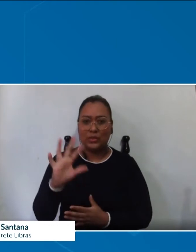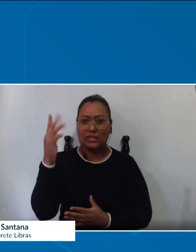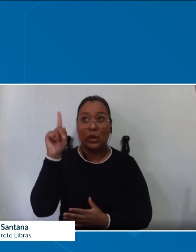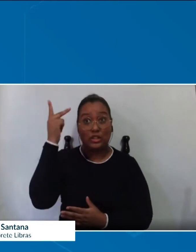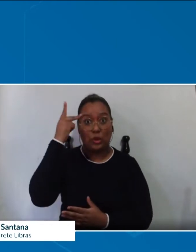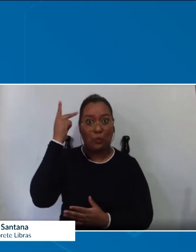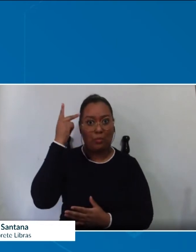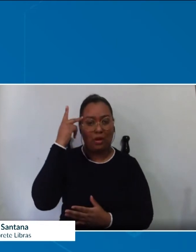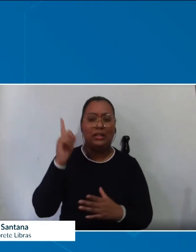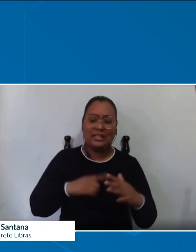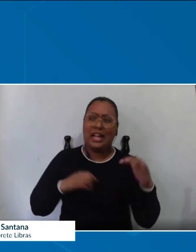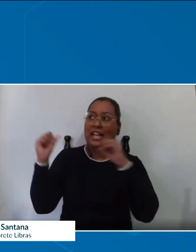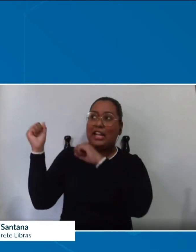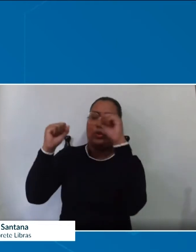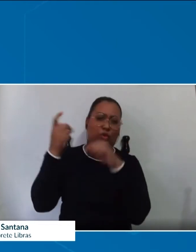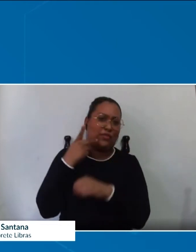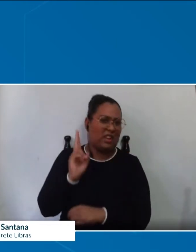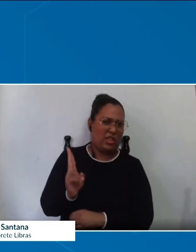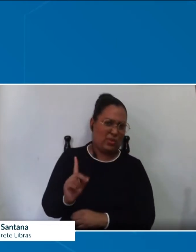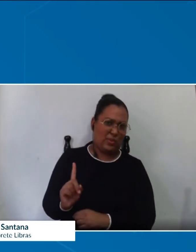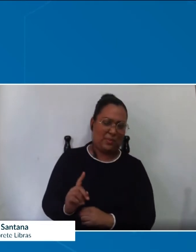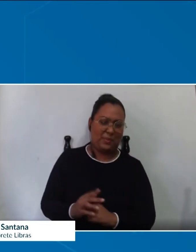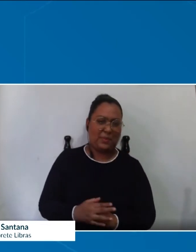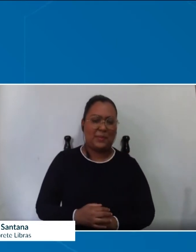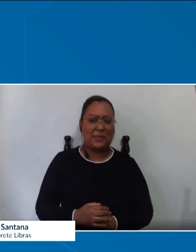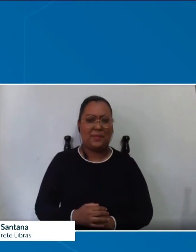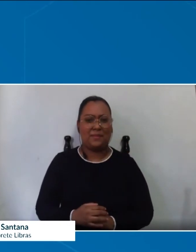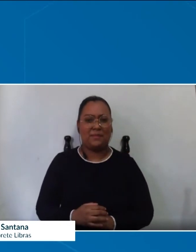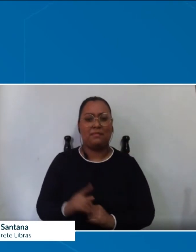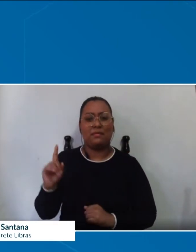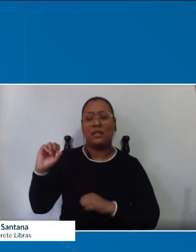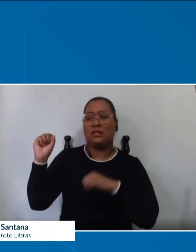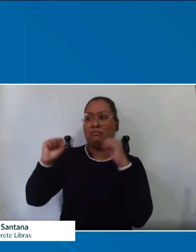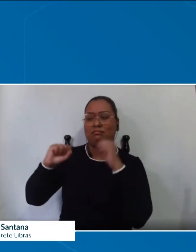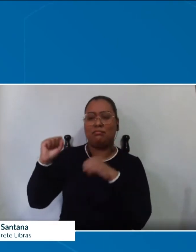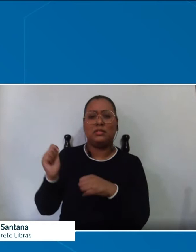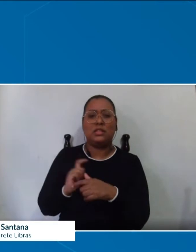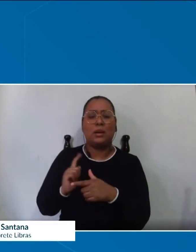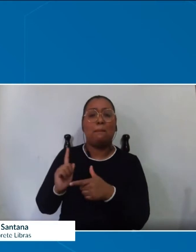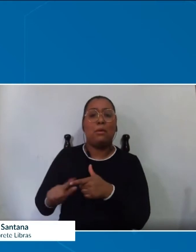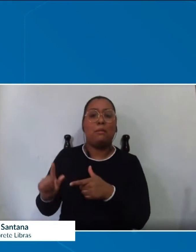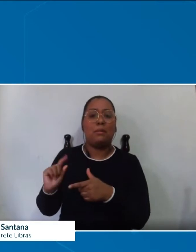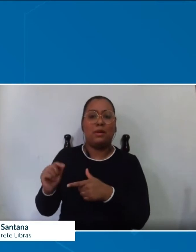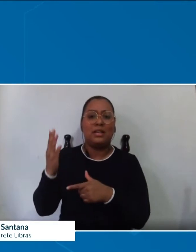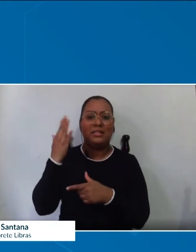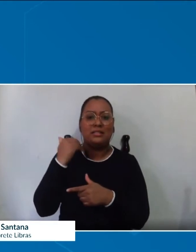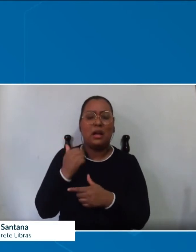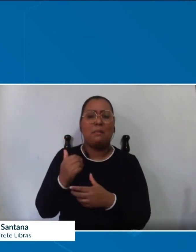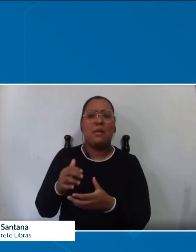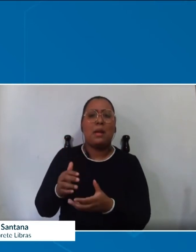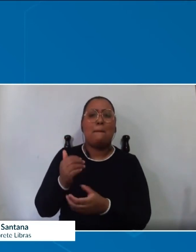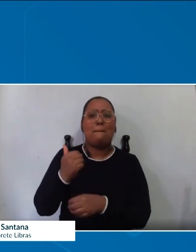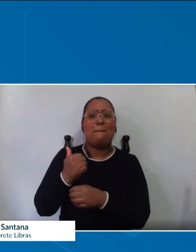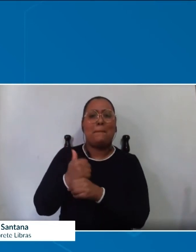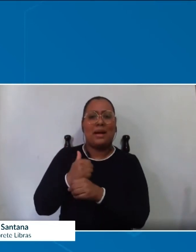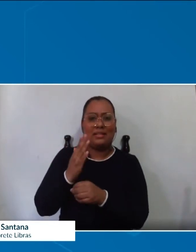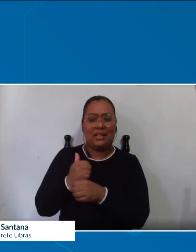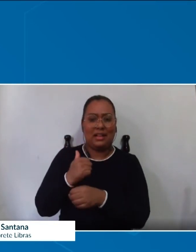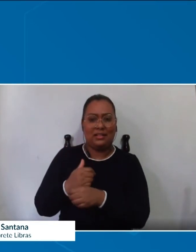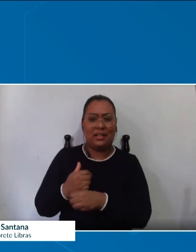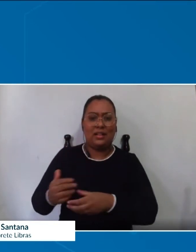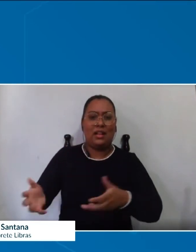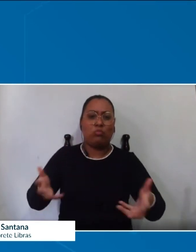vou citar os nomes das indústrias aqui, que tinha um problema com a água da lavagem da batata. Eles produziam